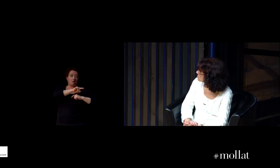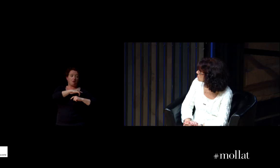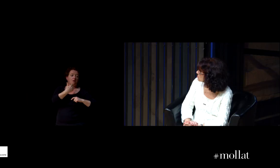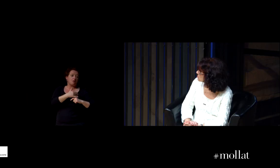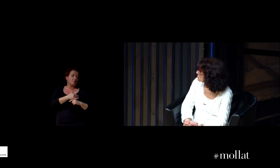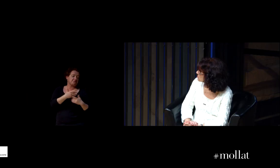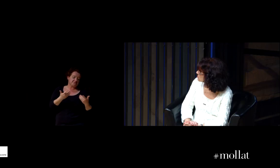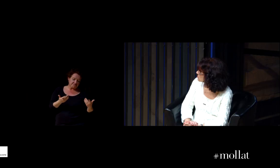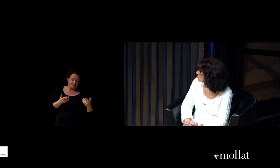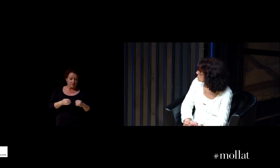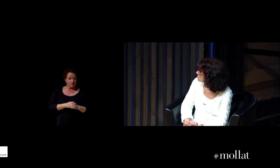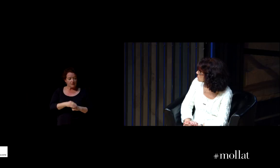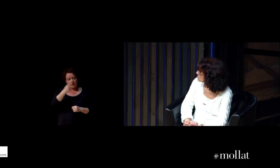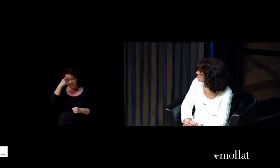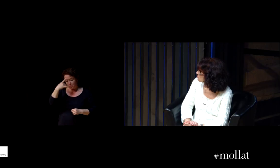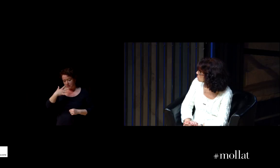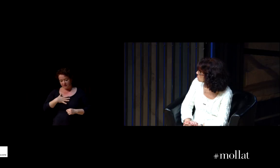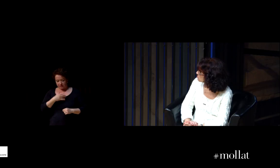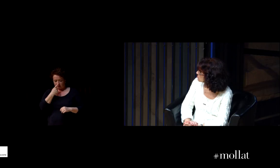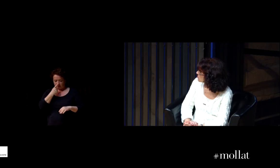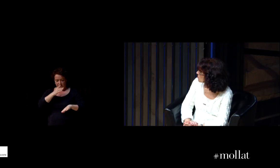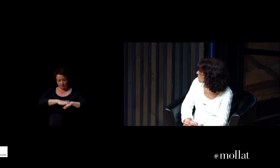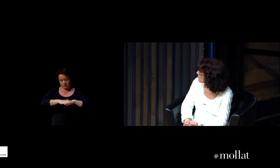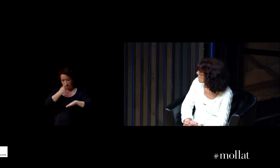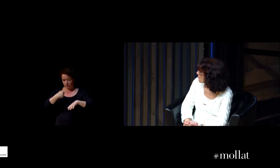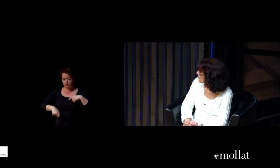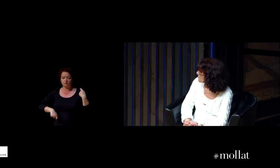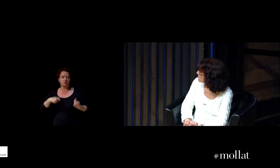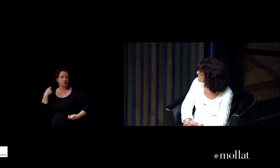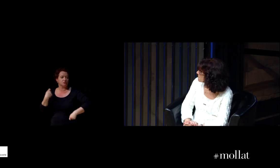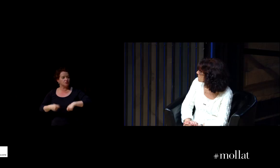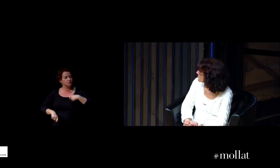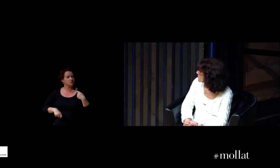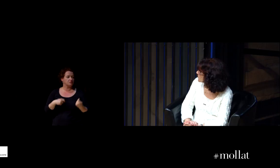Donc voilà, alors je crois qu'il faut être très souple, très relax,